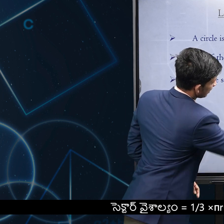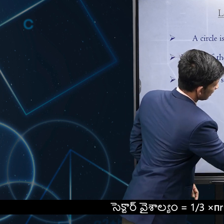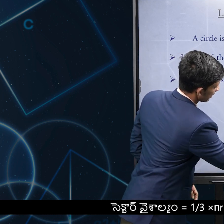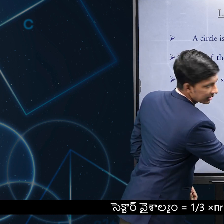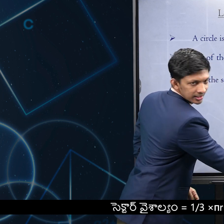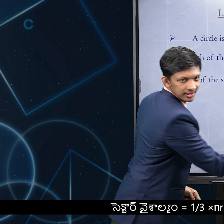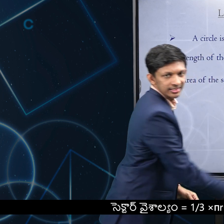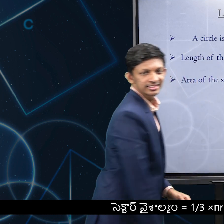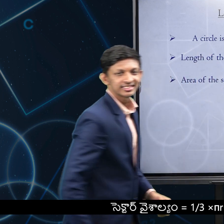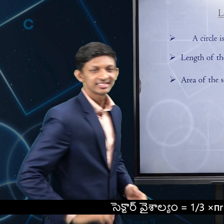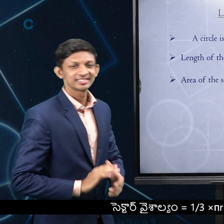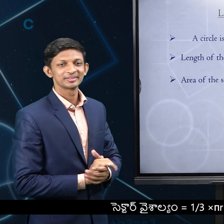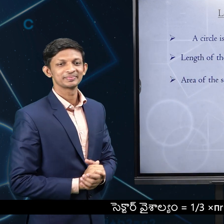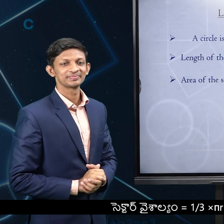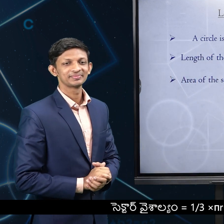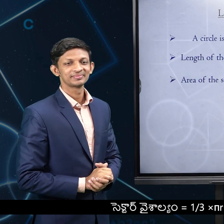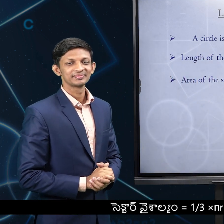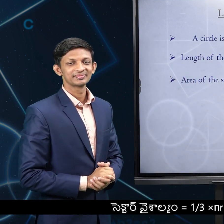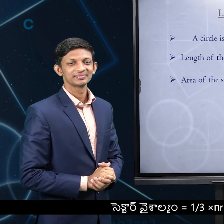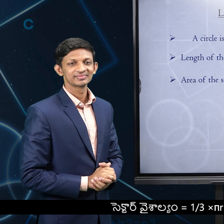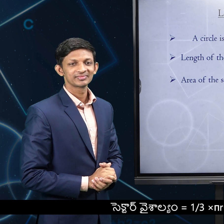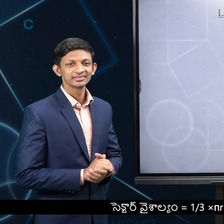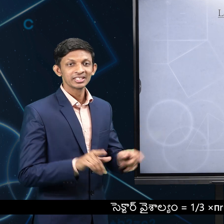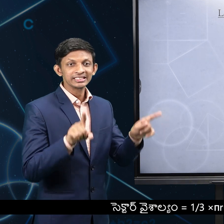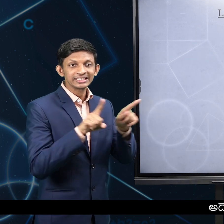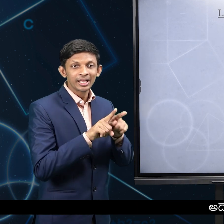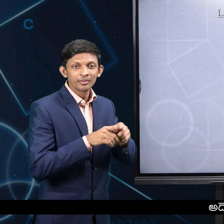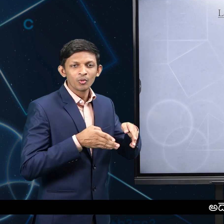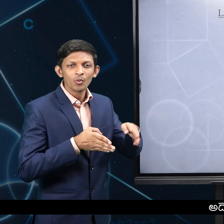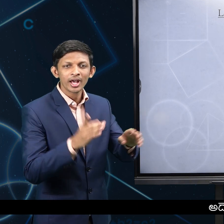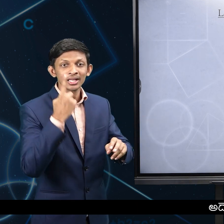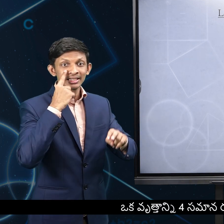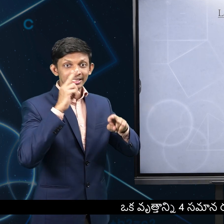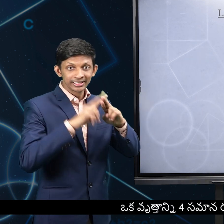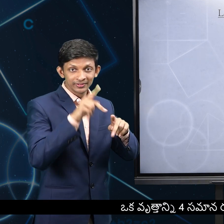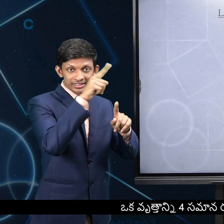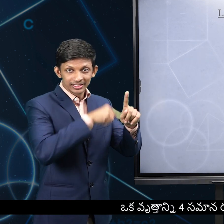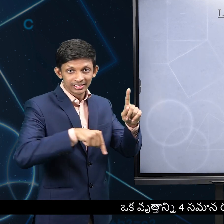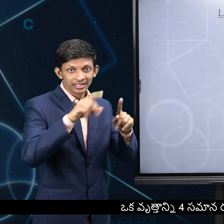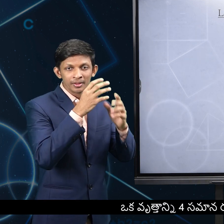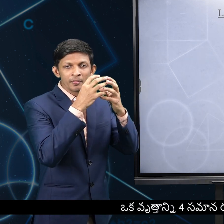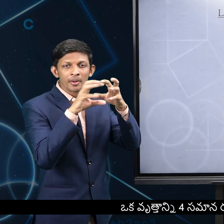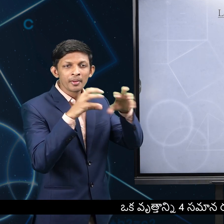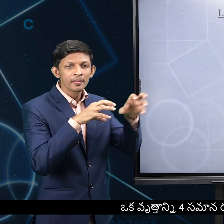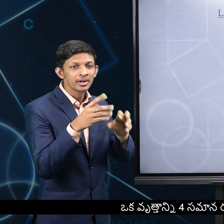120/360 ఇంటూ πr² యూనిట్లు. అదేవిధంగా ఒక వృత్తాన్ని 4 సమాన